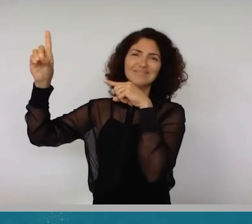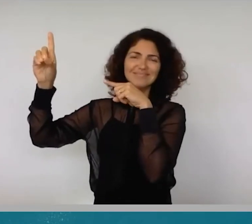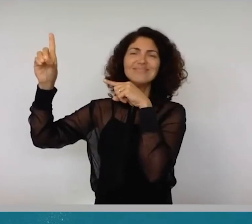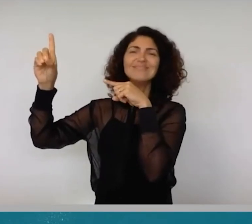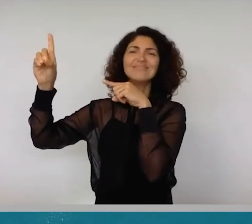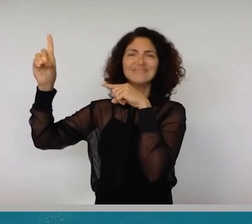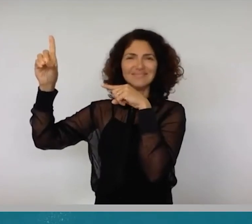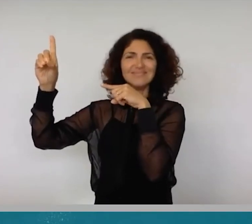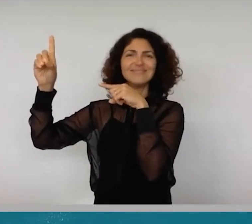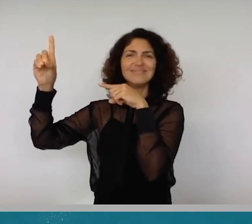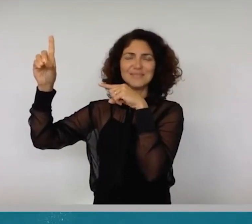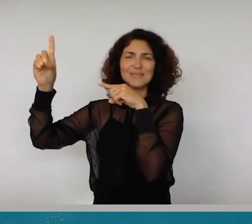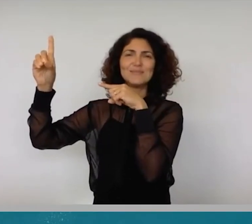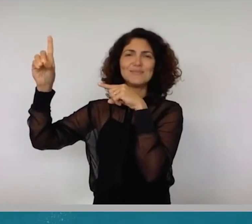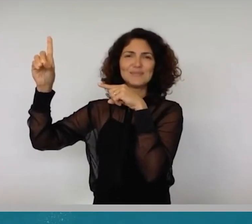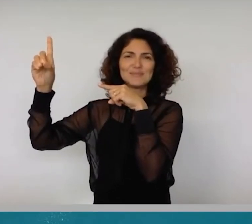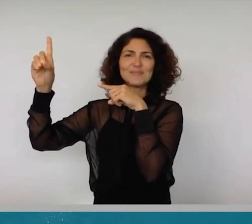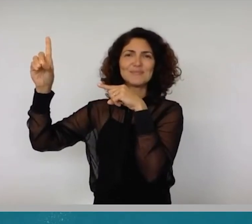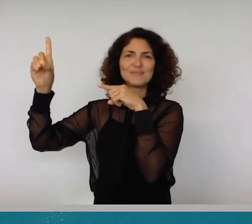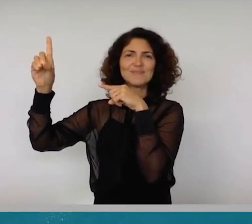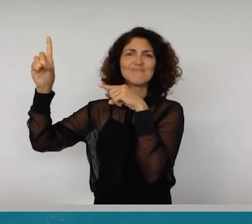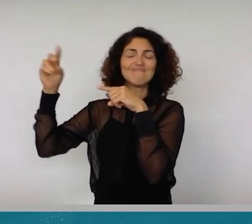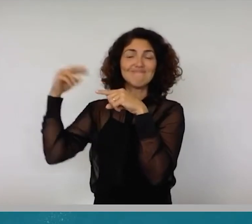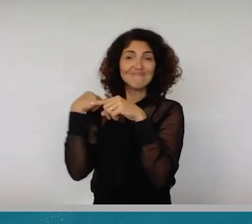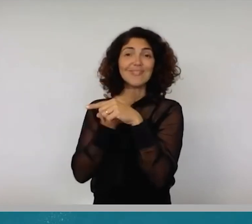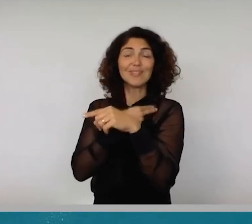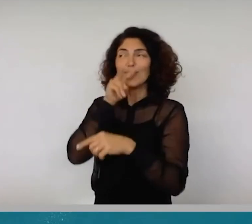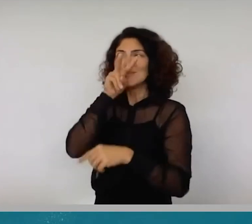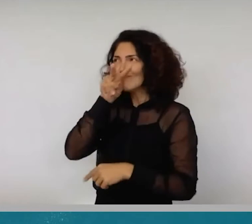Nós vimos, não é isso?